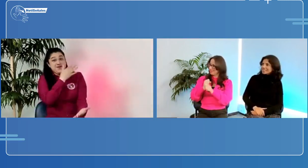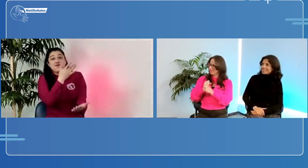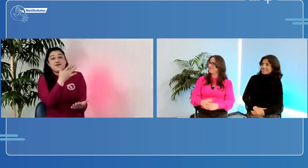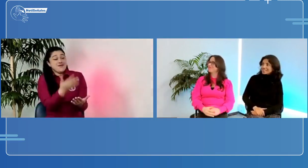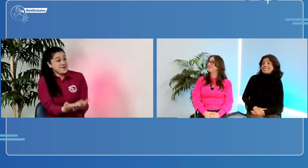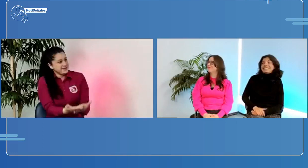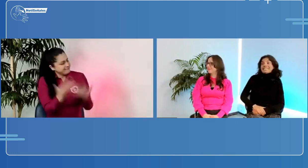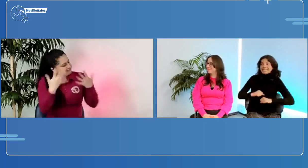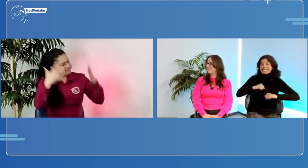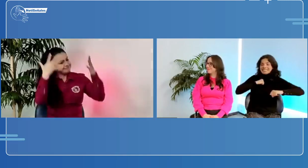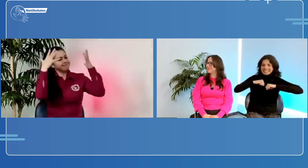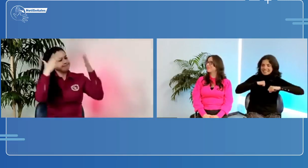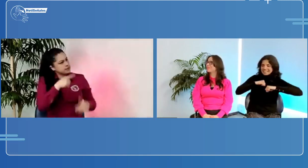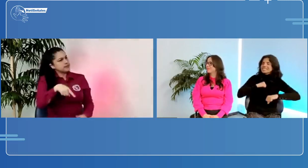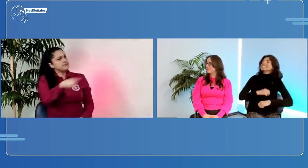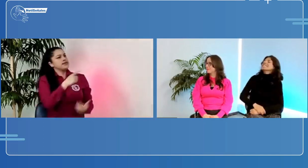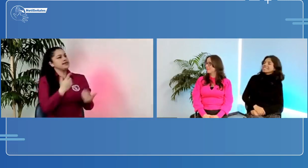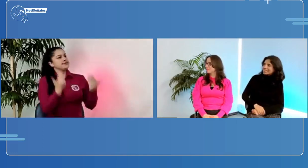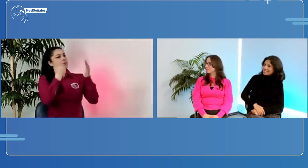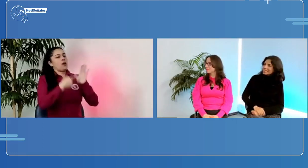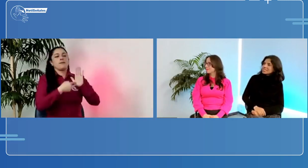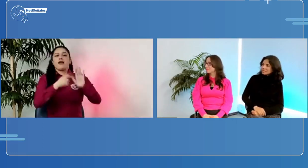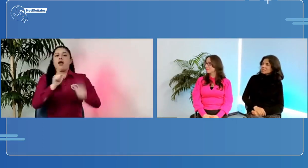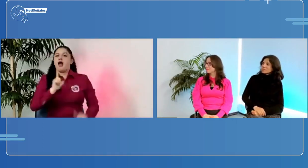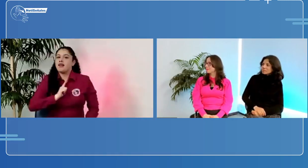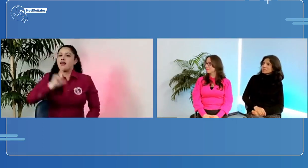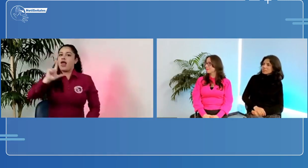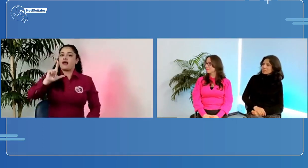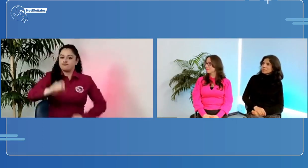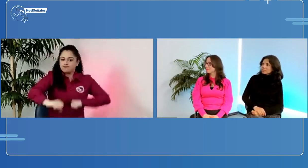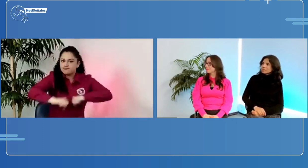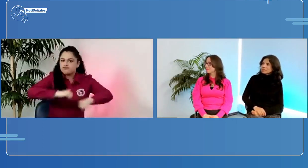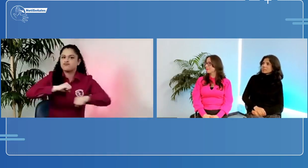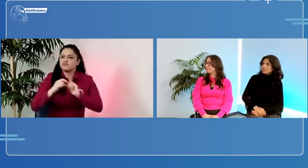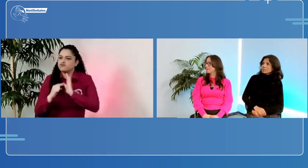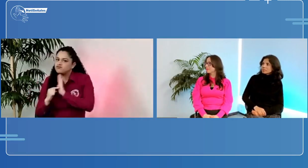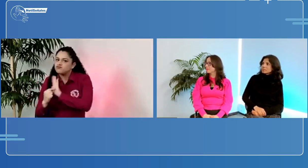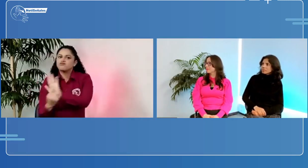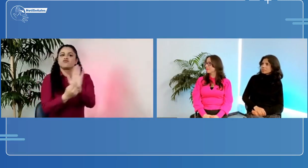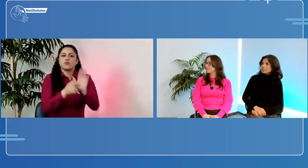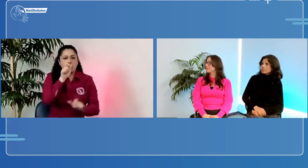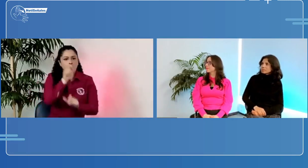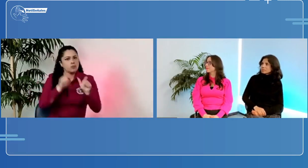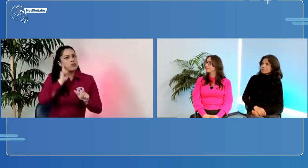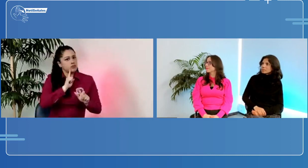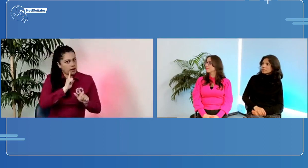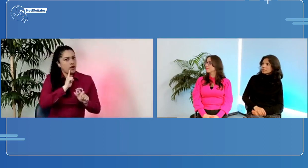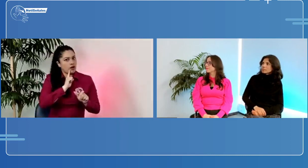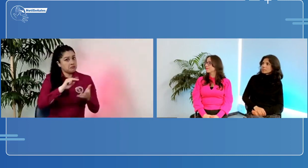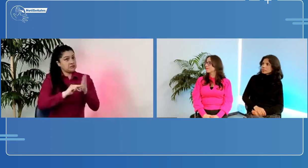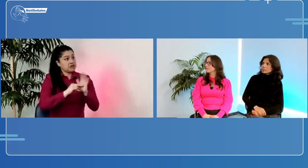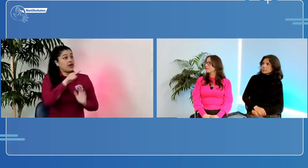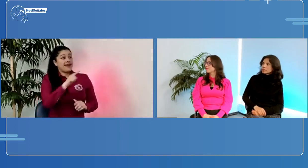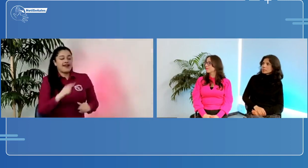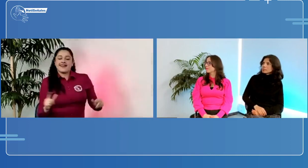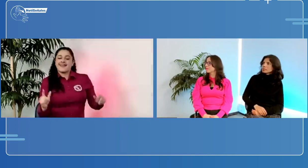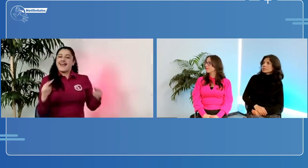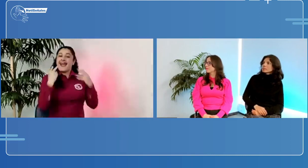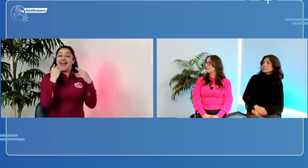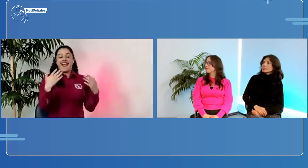siete 7 años años. de esfuerzo. Es un gran esfuerzo y algo muy bueno, un gran líder, un esfuerzo que se ve el liderazgo de las personas